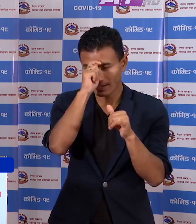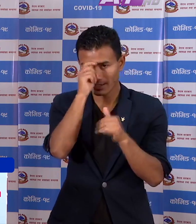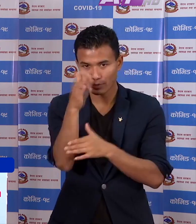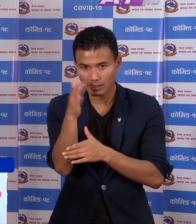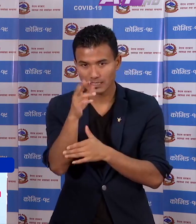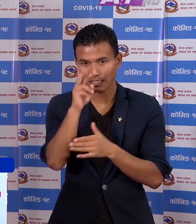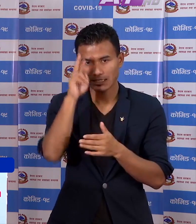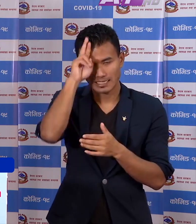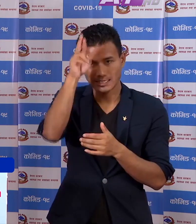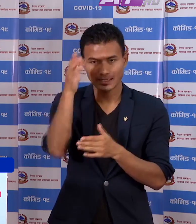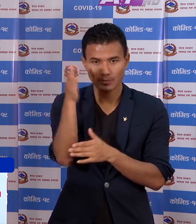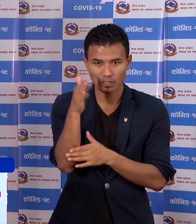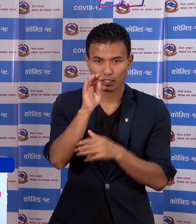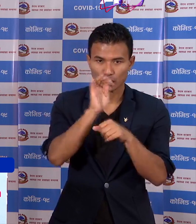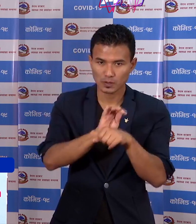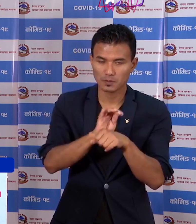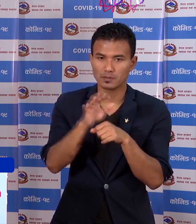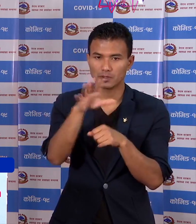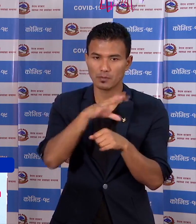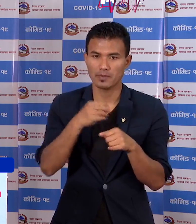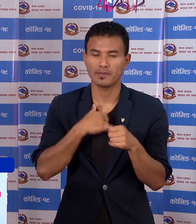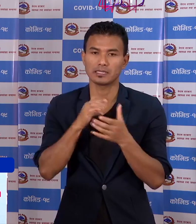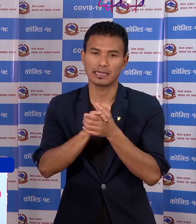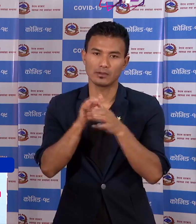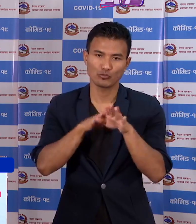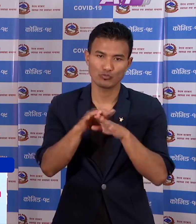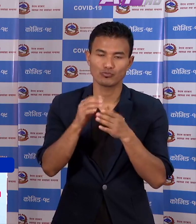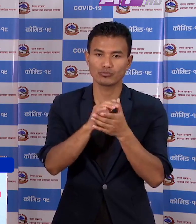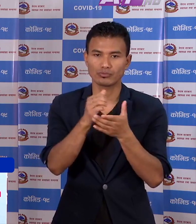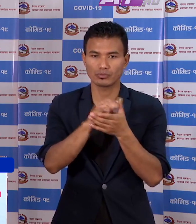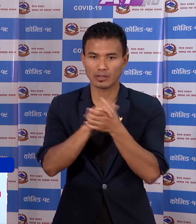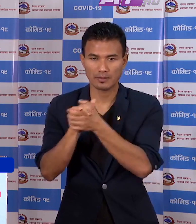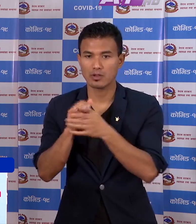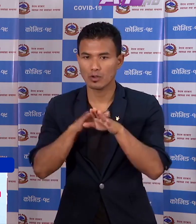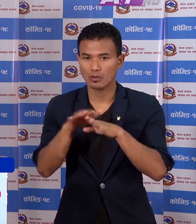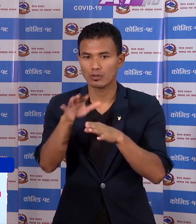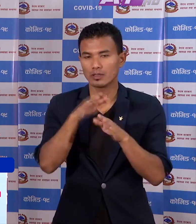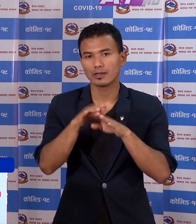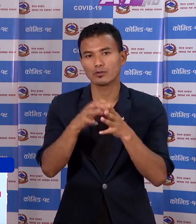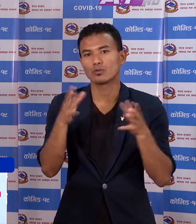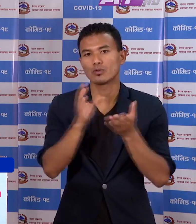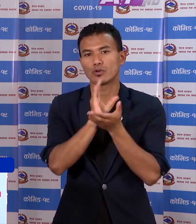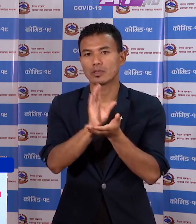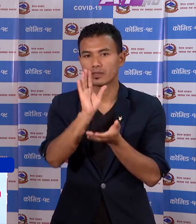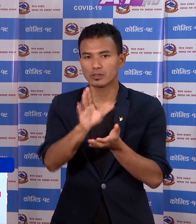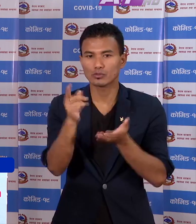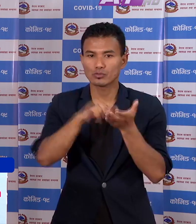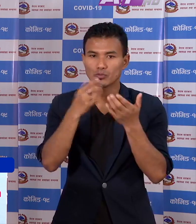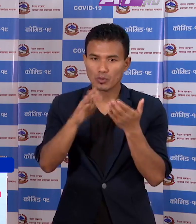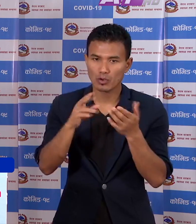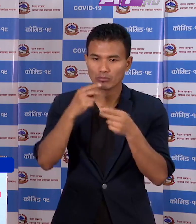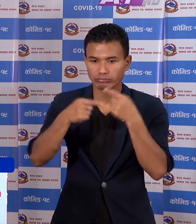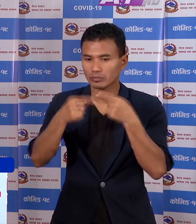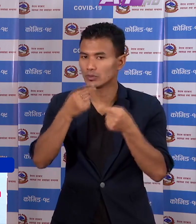मंत्री जीव राजी मंत्री जीव सचिव जीव अरू लगायत मेरा साथी अरू सयकर्मी मेट्र अरको देराई ठुलो एक दान्चा आमिले शुरू करी यो